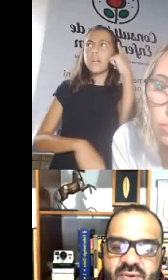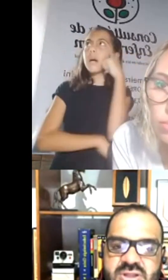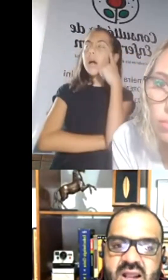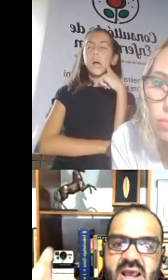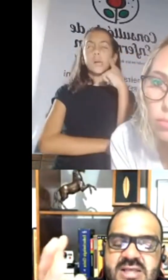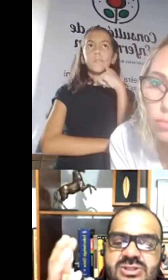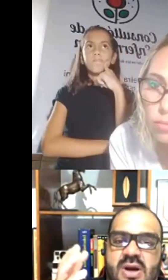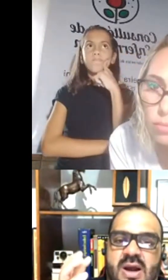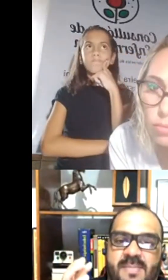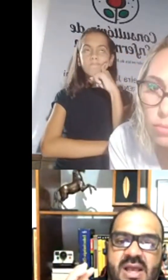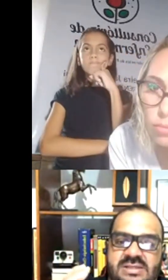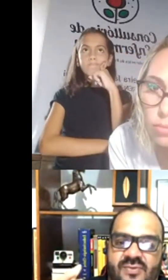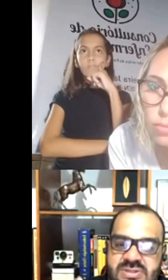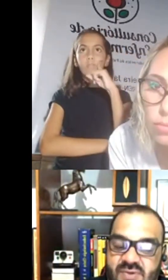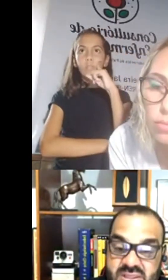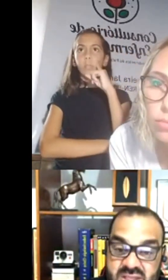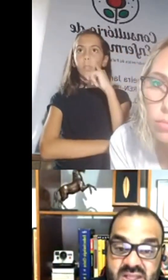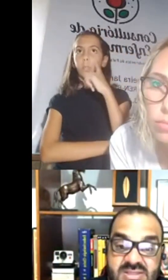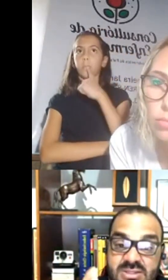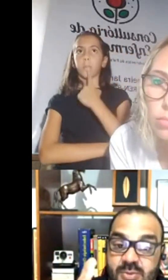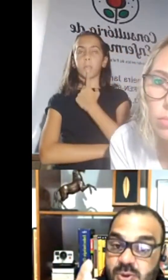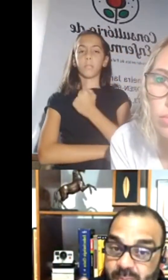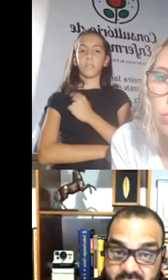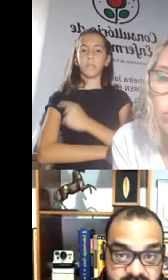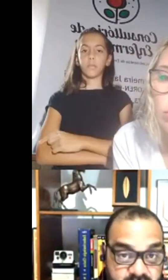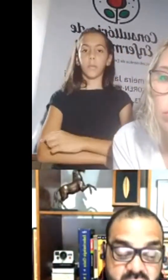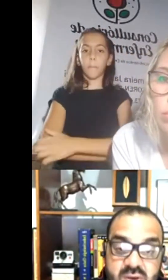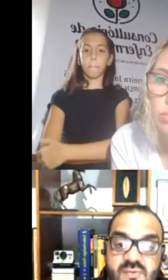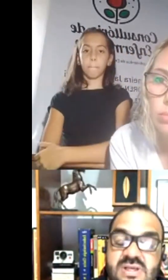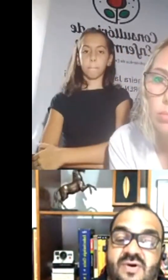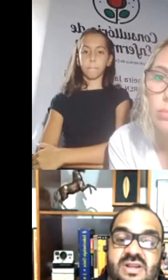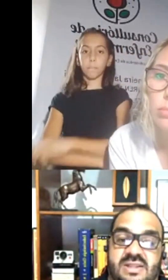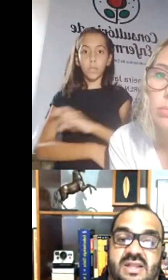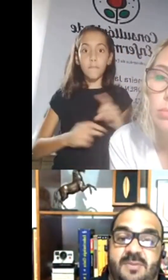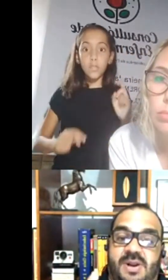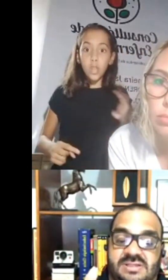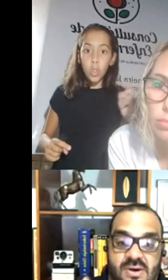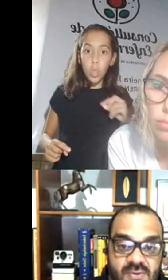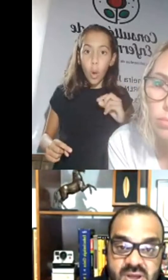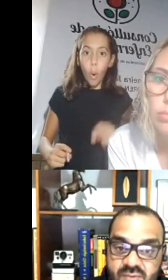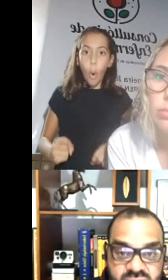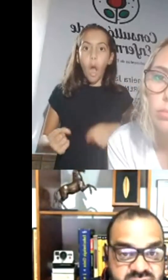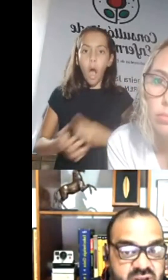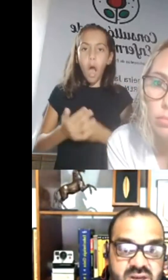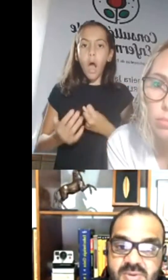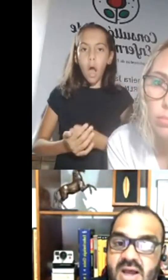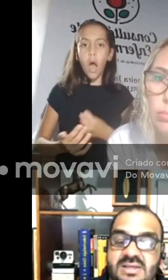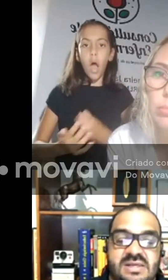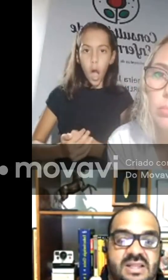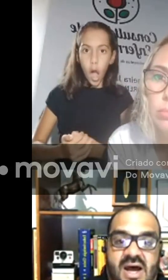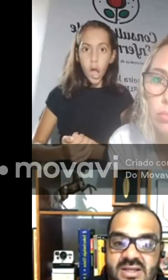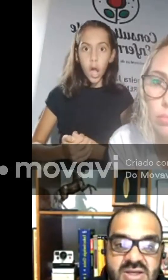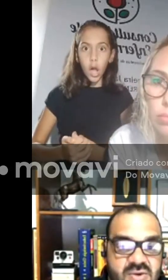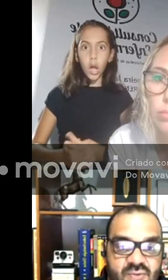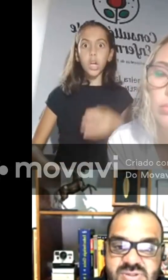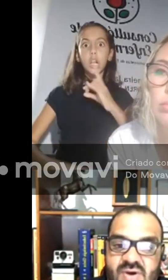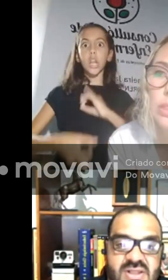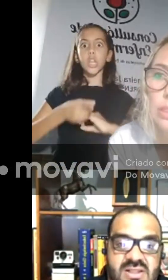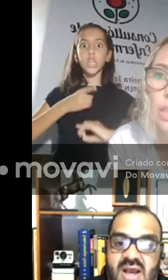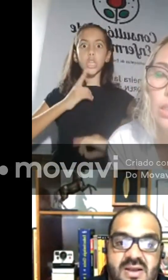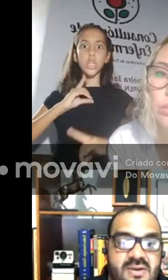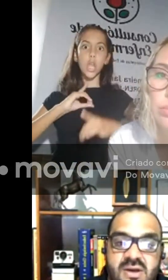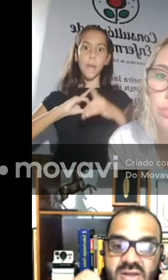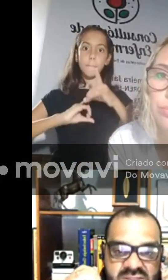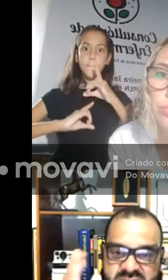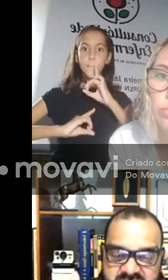não fortalece sua cabeça, você vai tratar síndrome do pânico, você vai tratar depressão, você vai tratar ansiedade, você vai